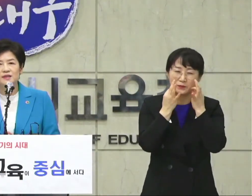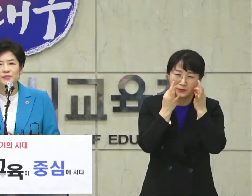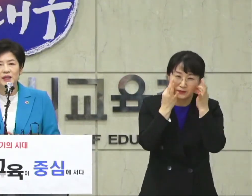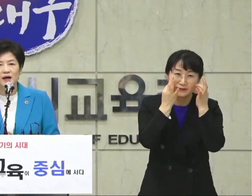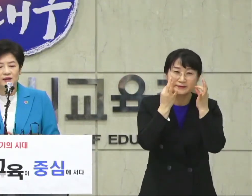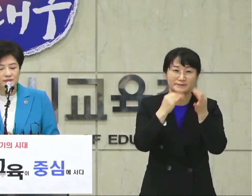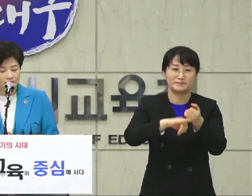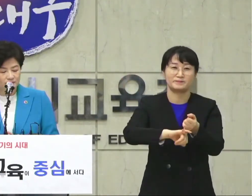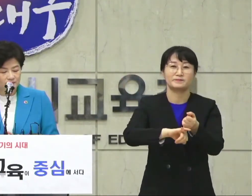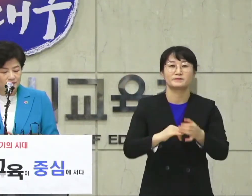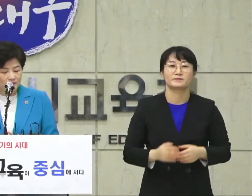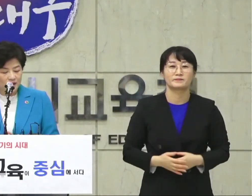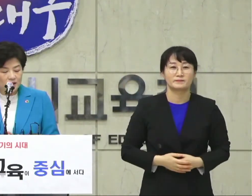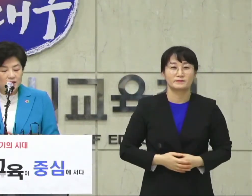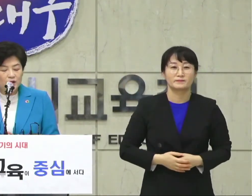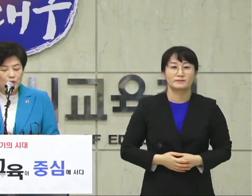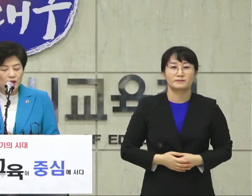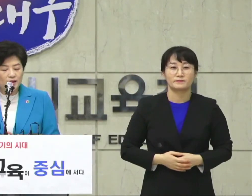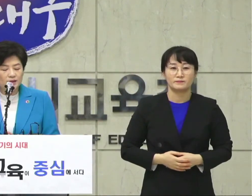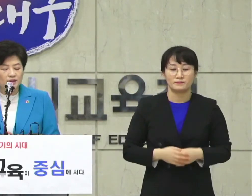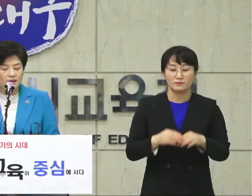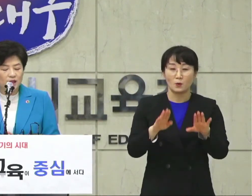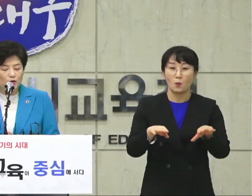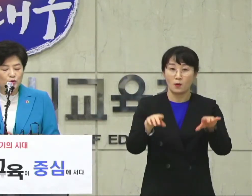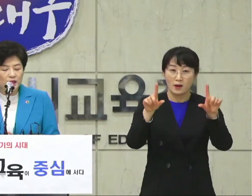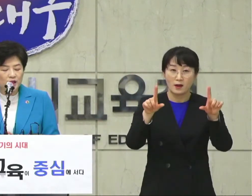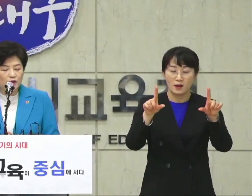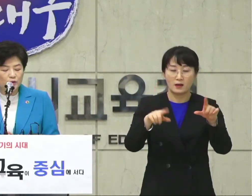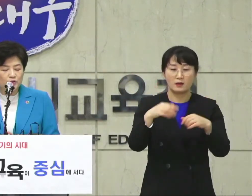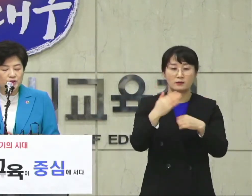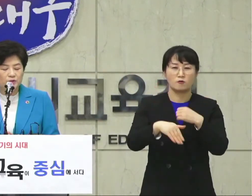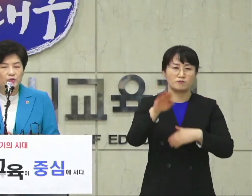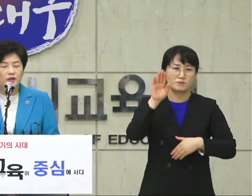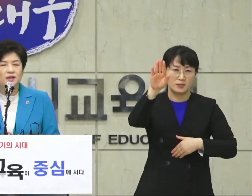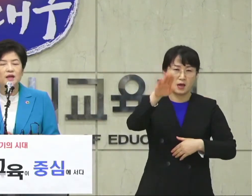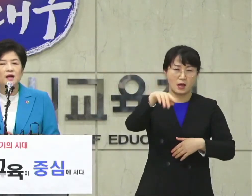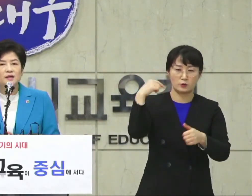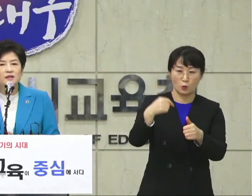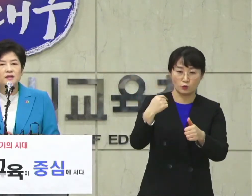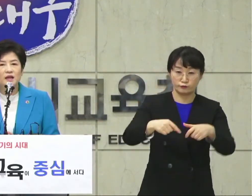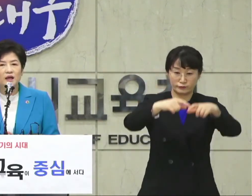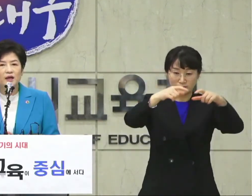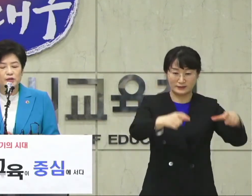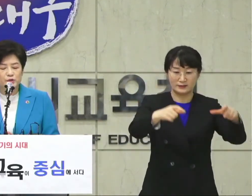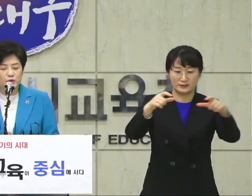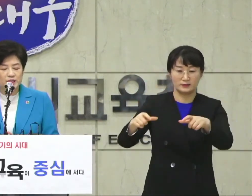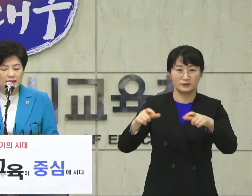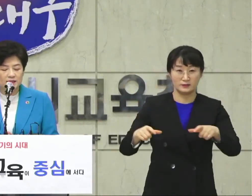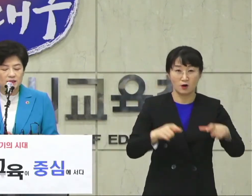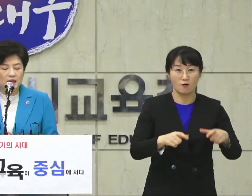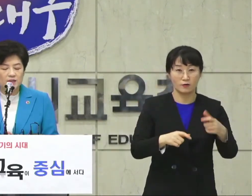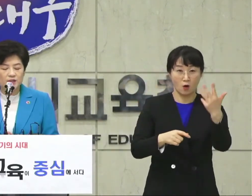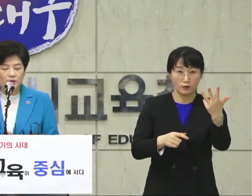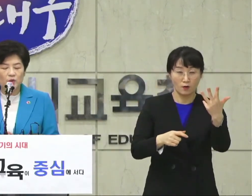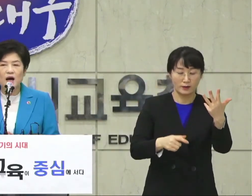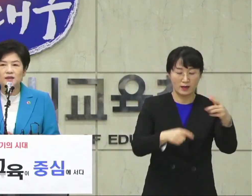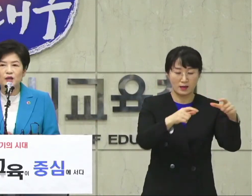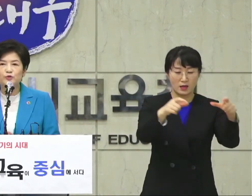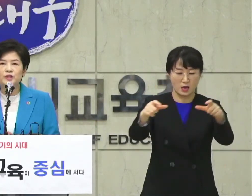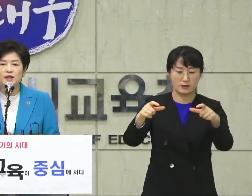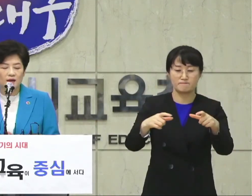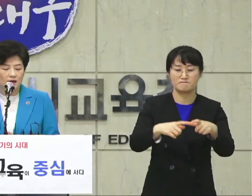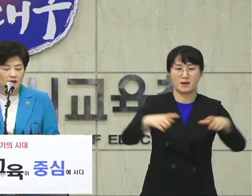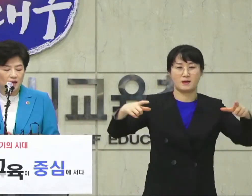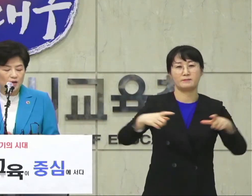애정을 쏟겠습니다. 특히 올해는 대구 미래 교육 지구를 8개 기초 자치